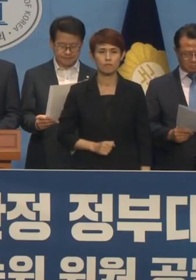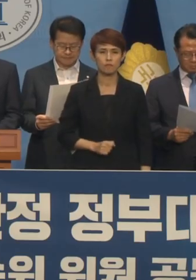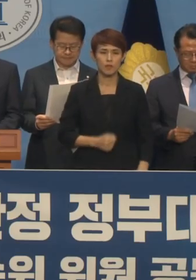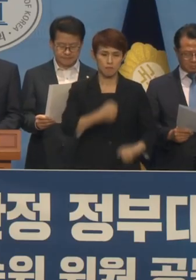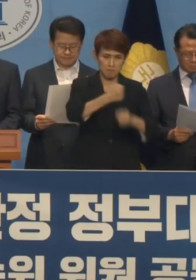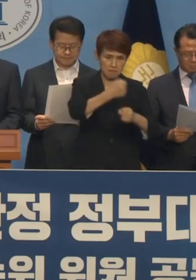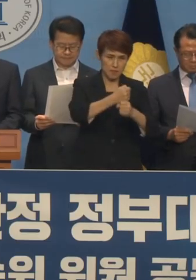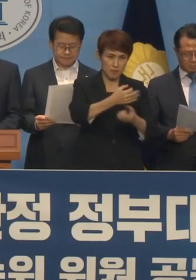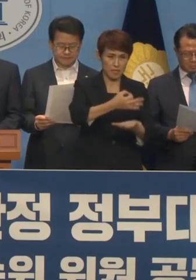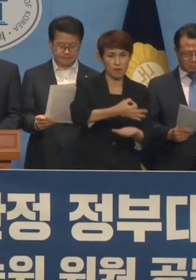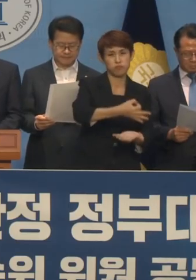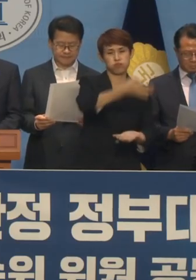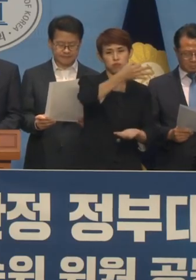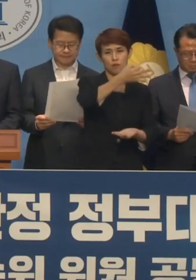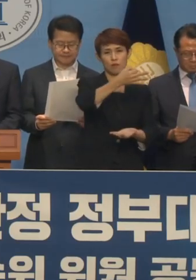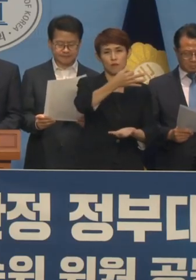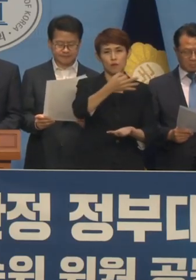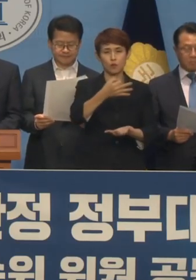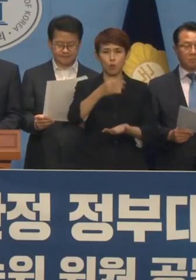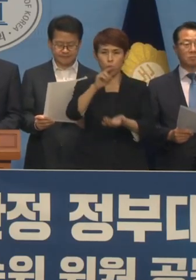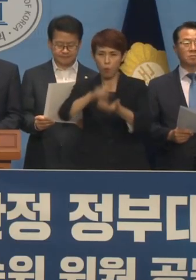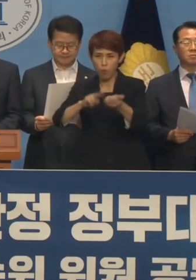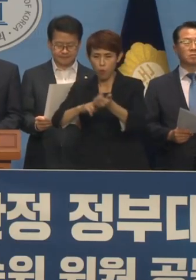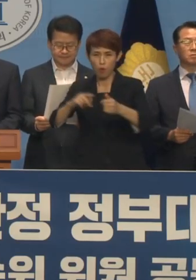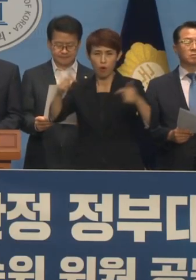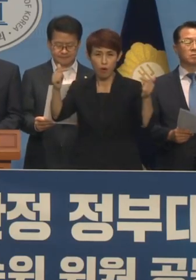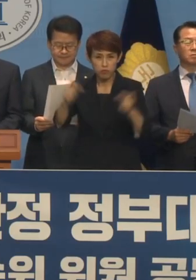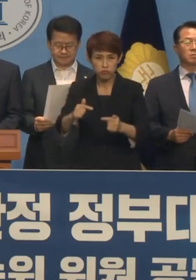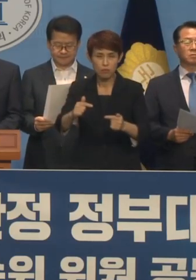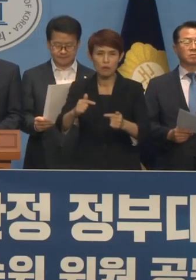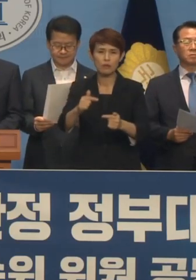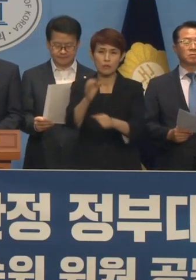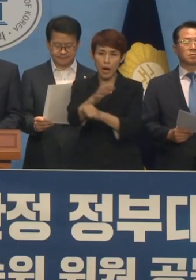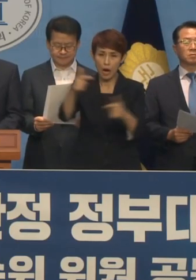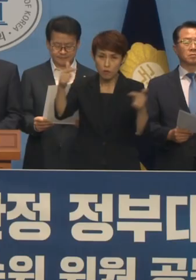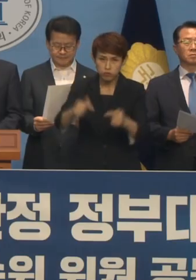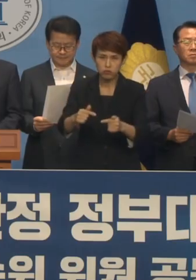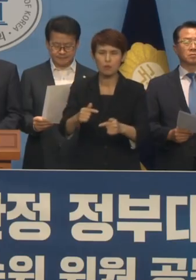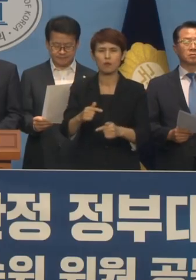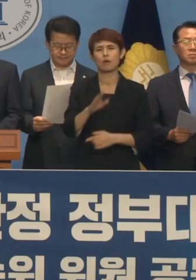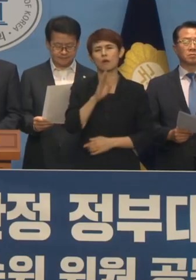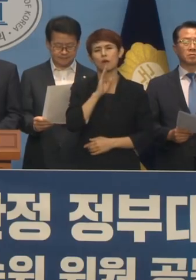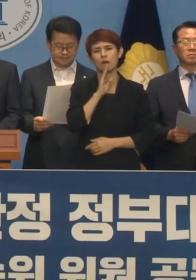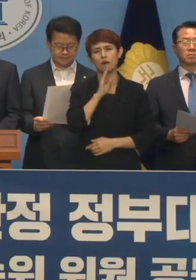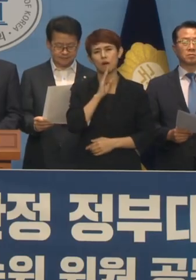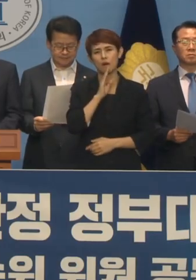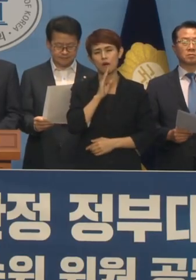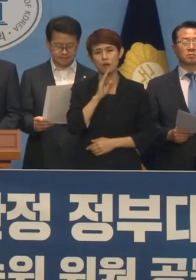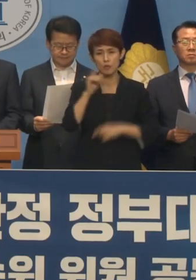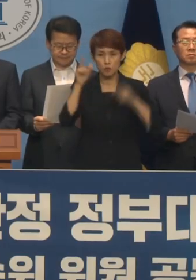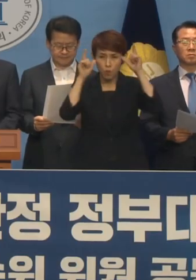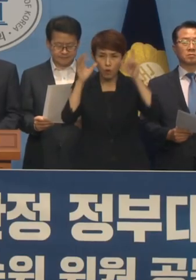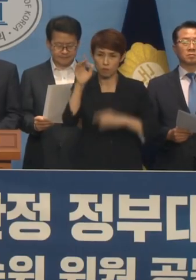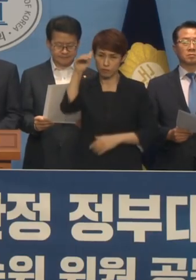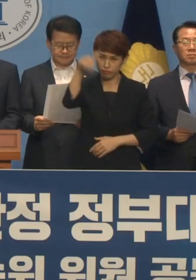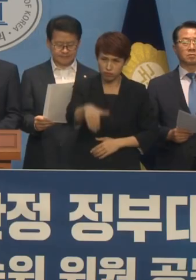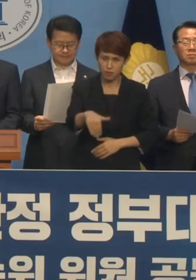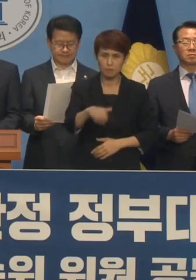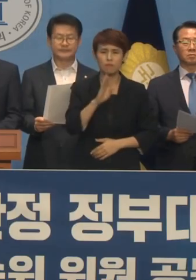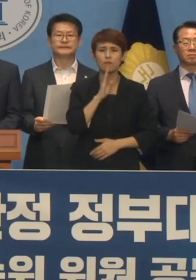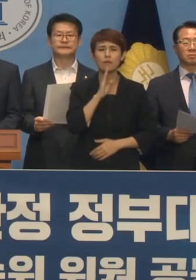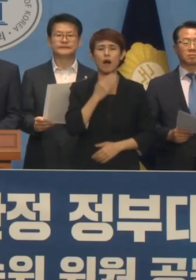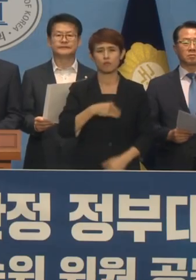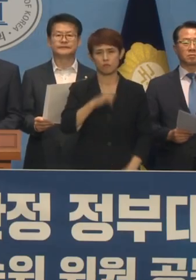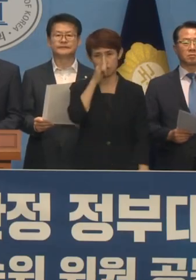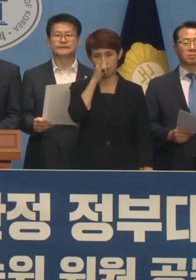생산비 폭등과 소비 위축 문제는 어제 오늘의 일이 아니며 충분히 예견되고 막아낼 수